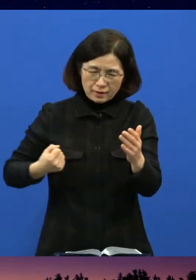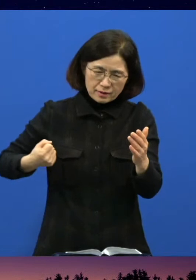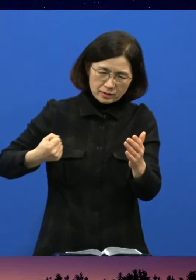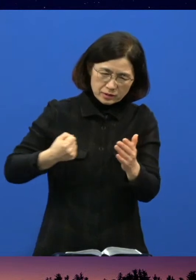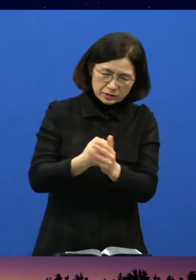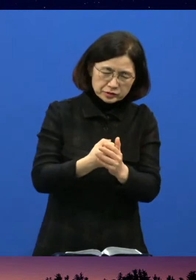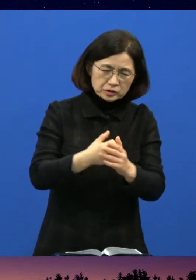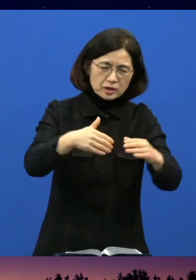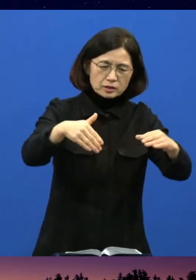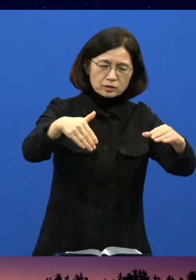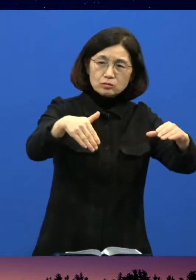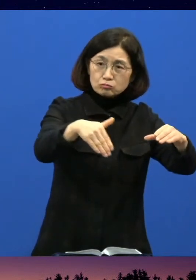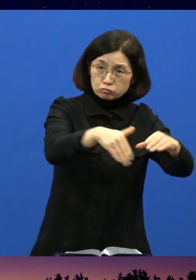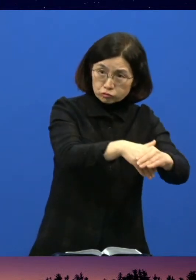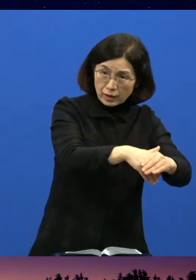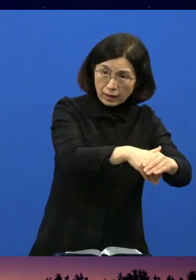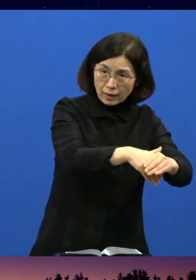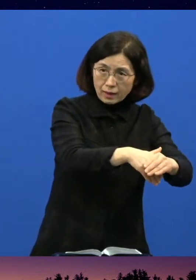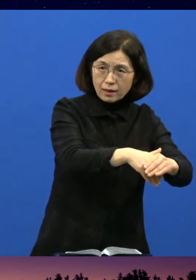굉장히 비신앙적인 문화.